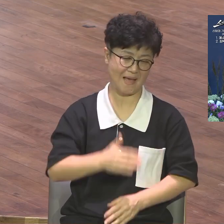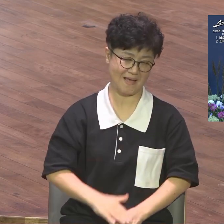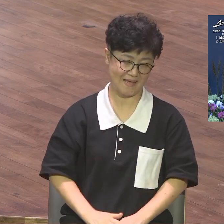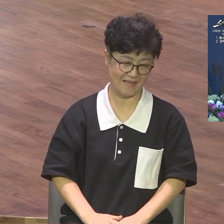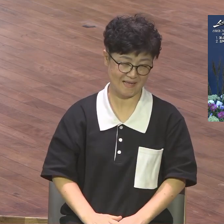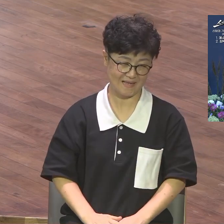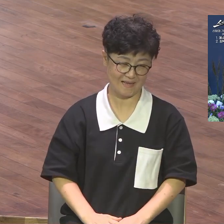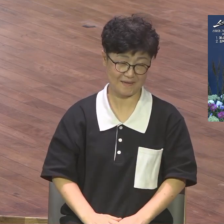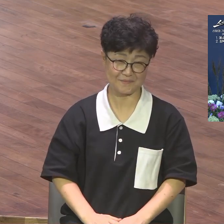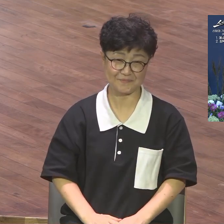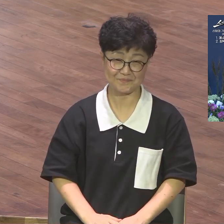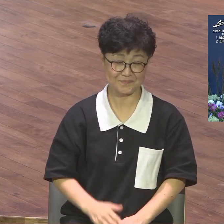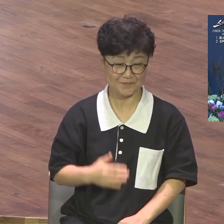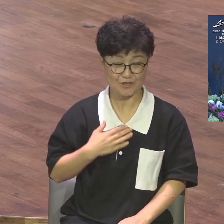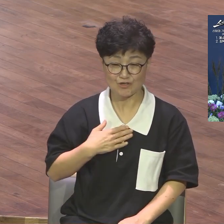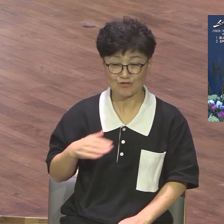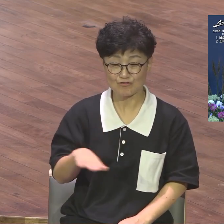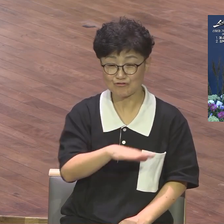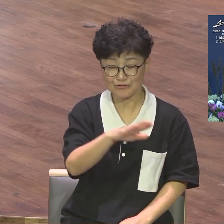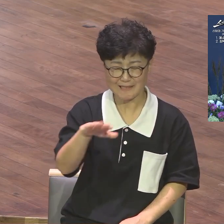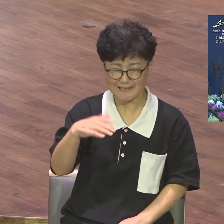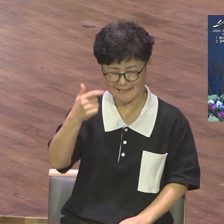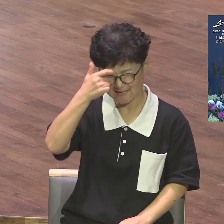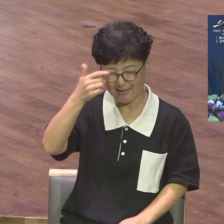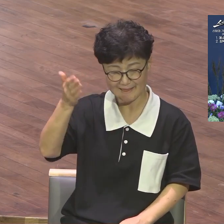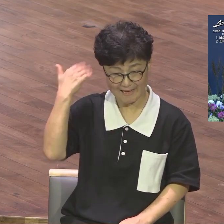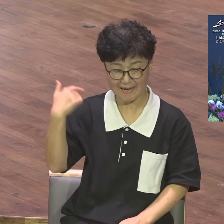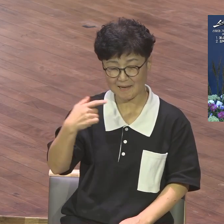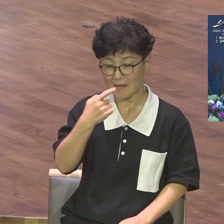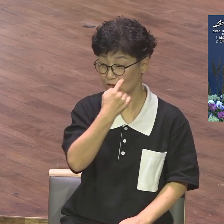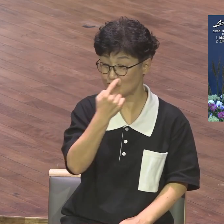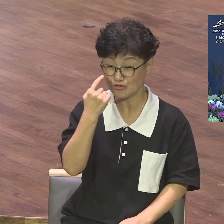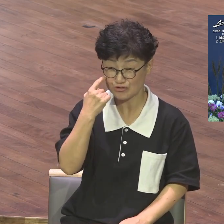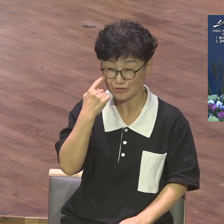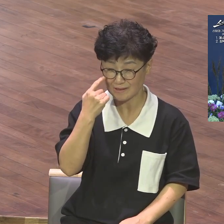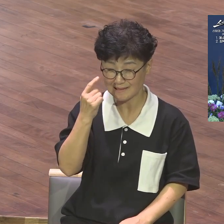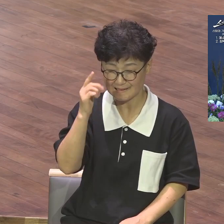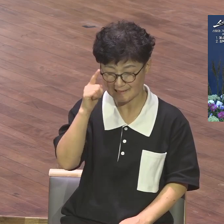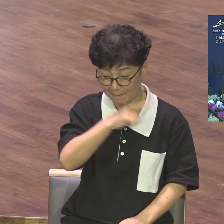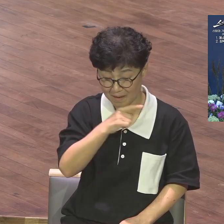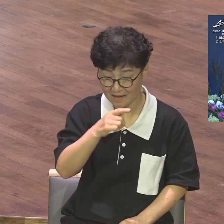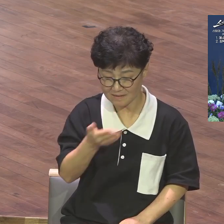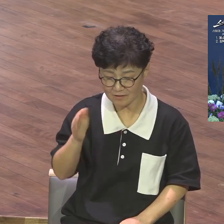나면 방에 머리카락이 엄청 잘 보이신 거 알죠? 얘야 머리카락 주셔라.